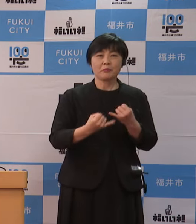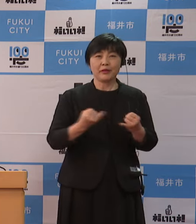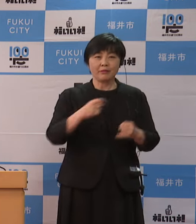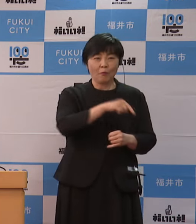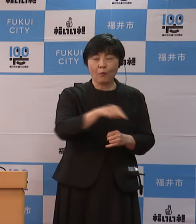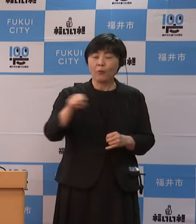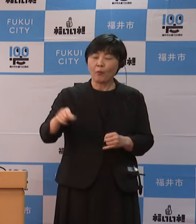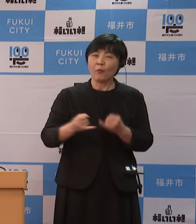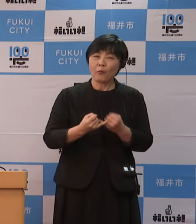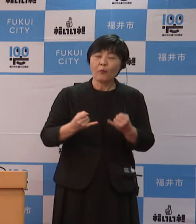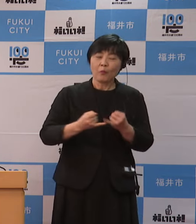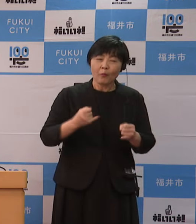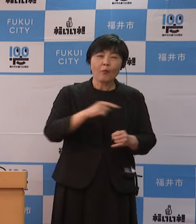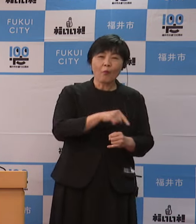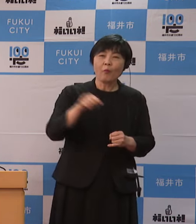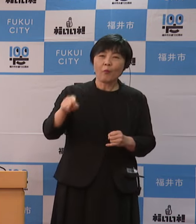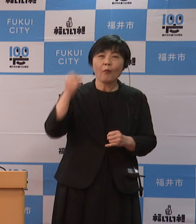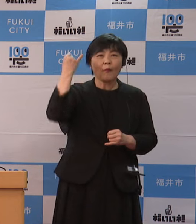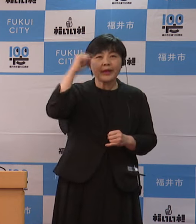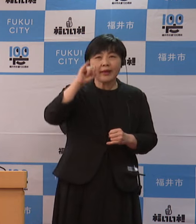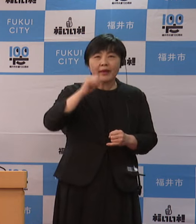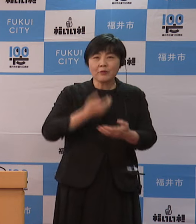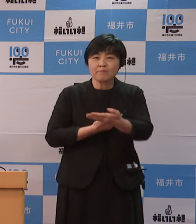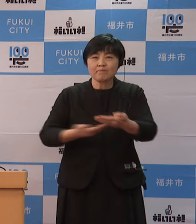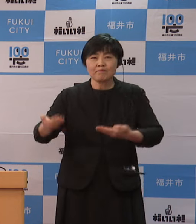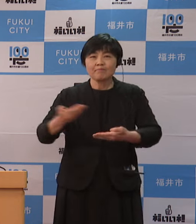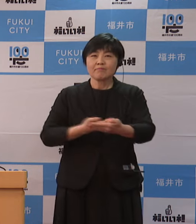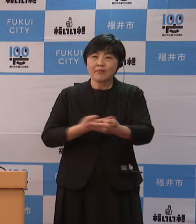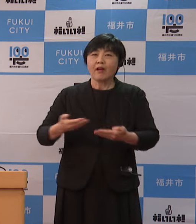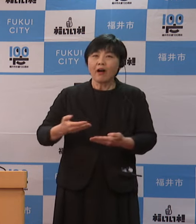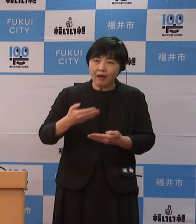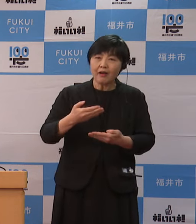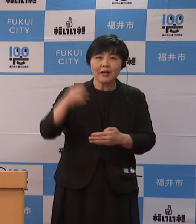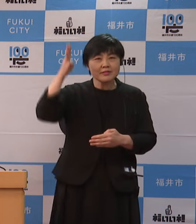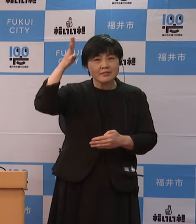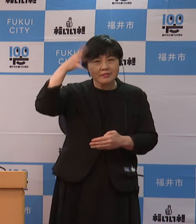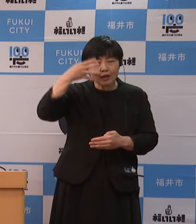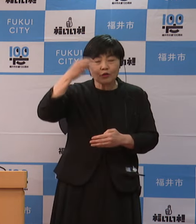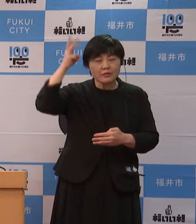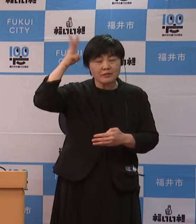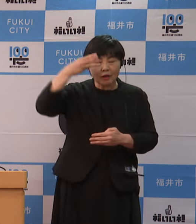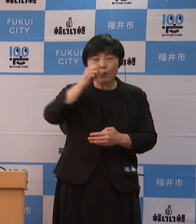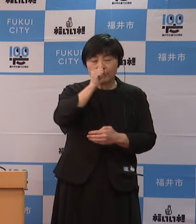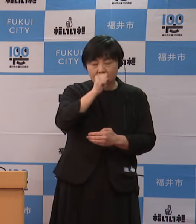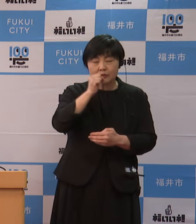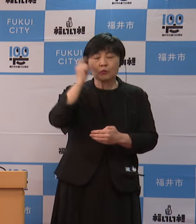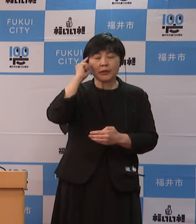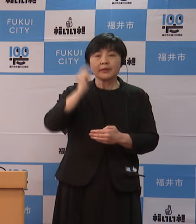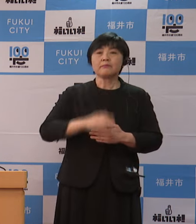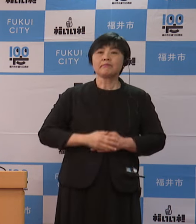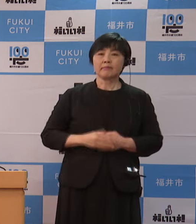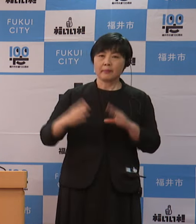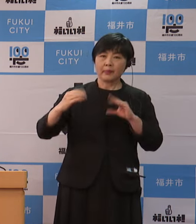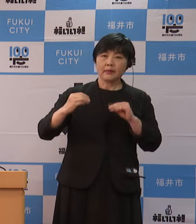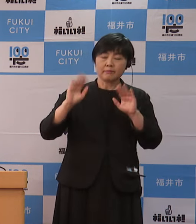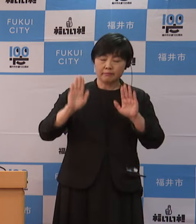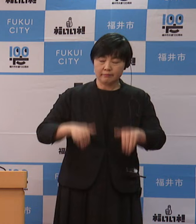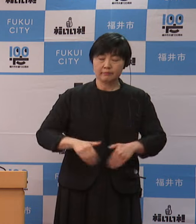見交換をして、まあ、何か取り入れることがないかということも含めてお話をさせていただきました。